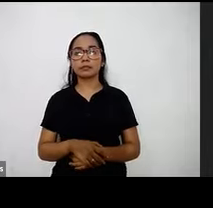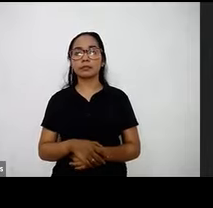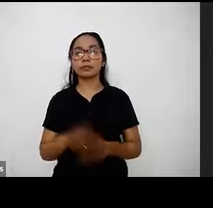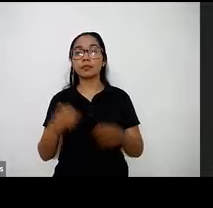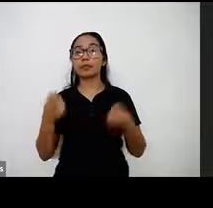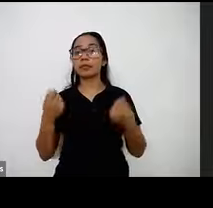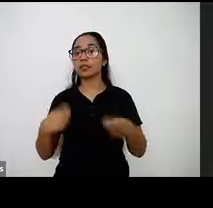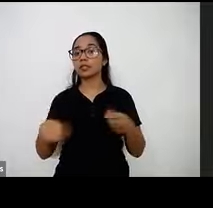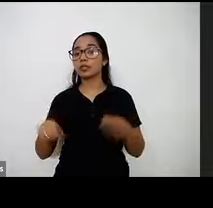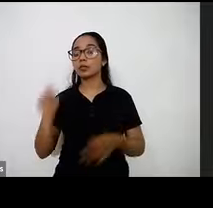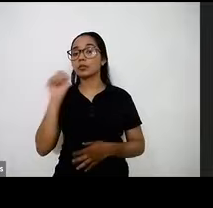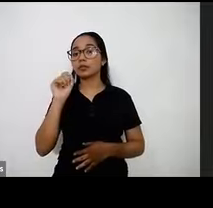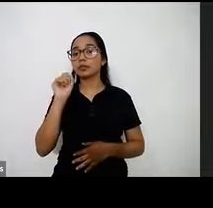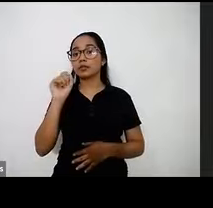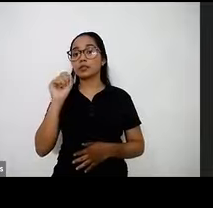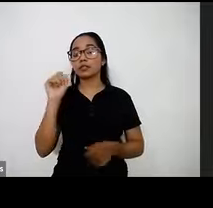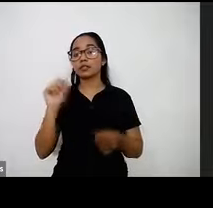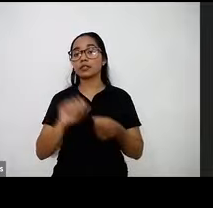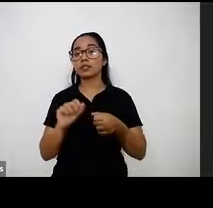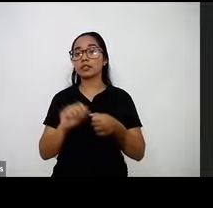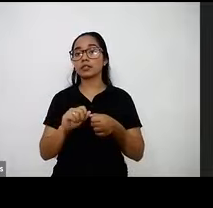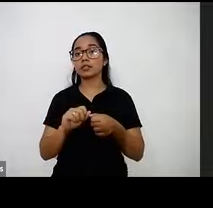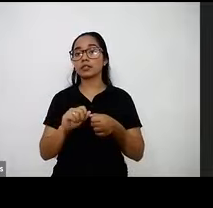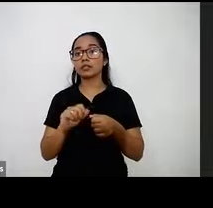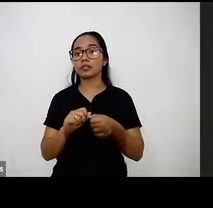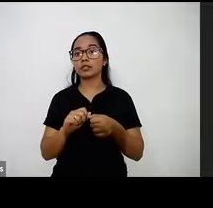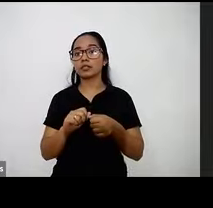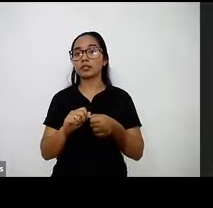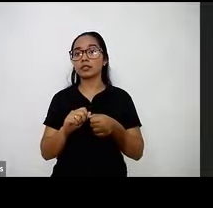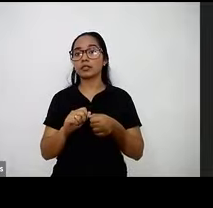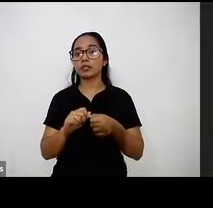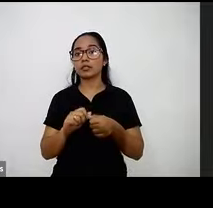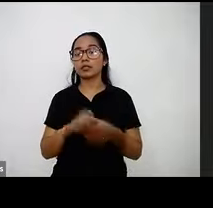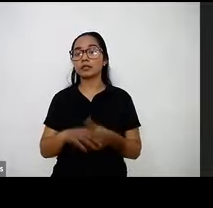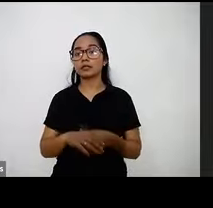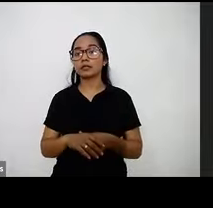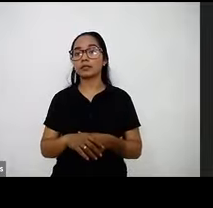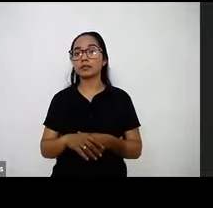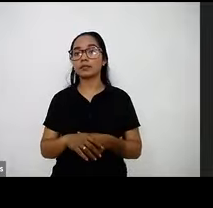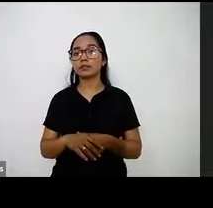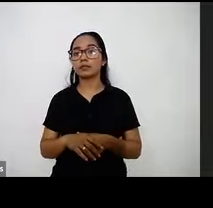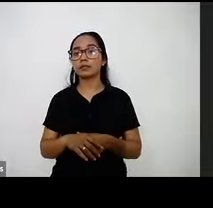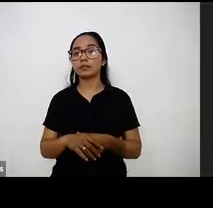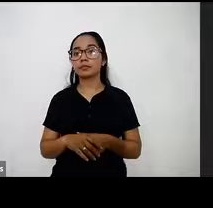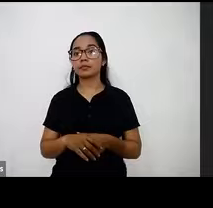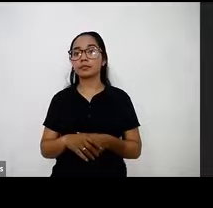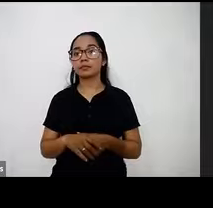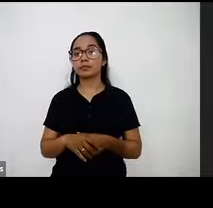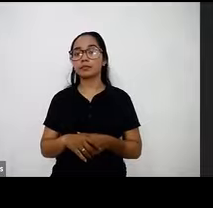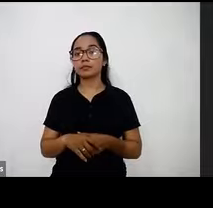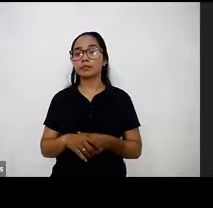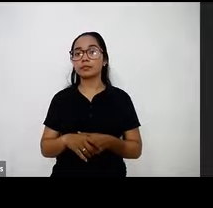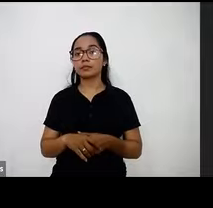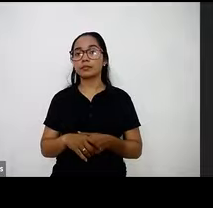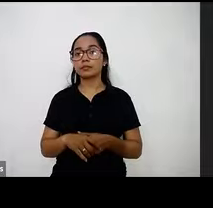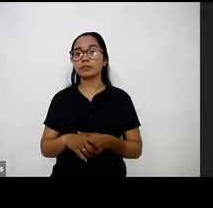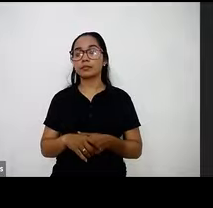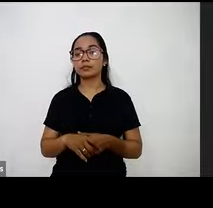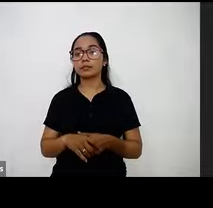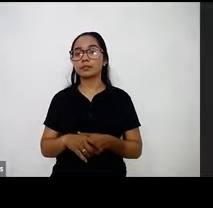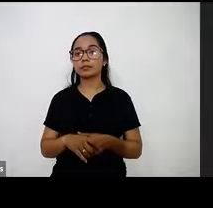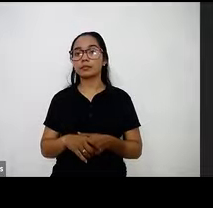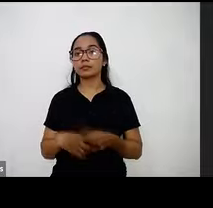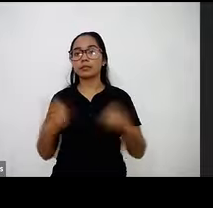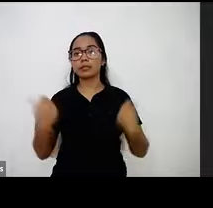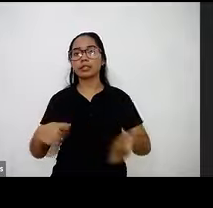serviços públicos, né, com base nos seus territórios, que possam fazer essa atenção à crise, que façam desse